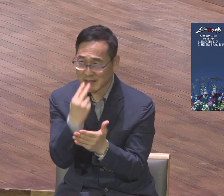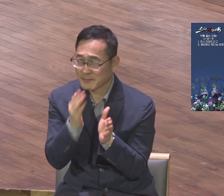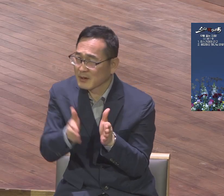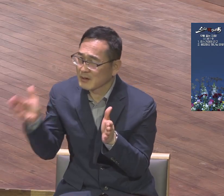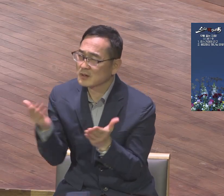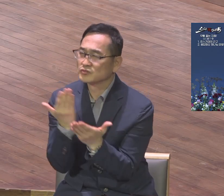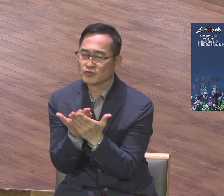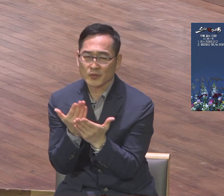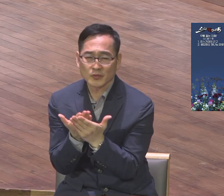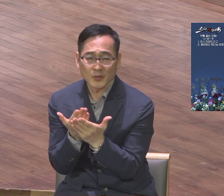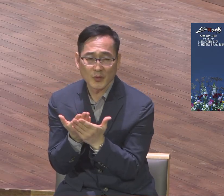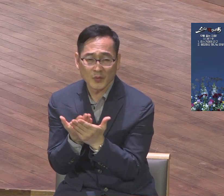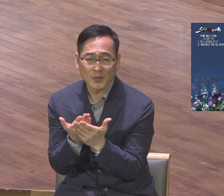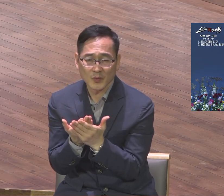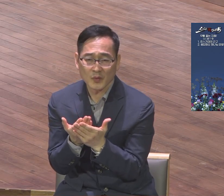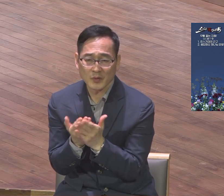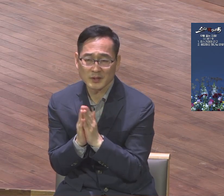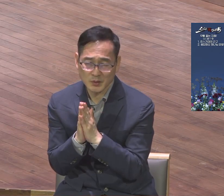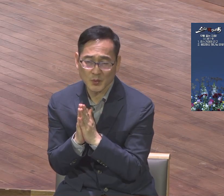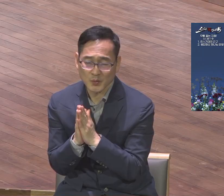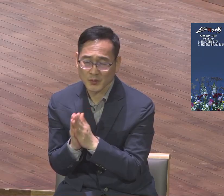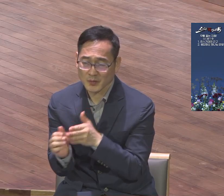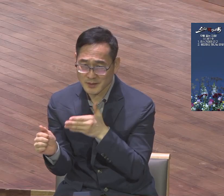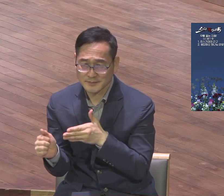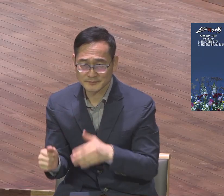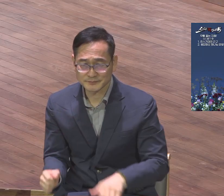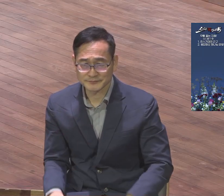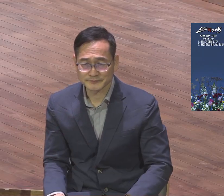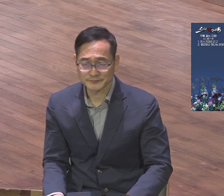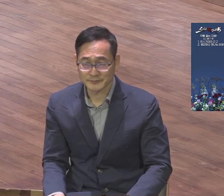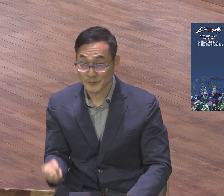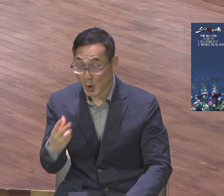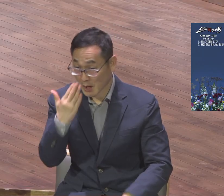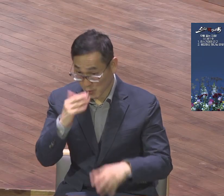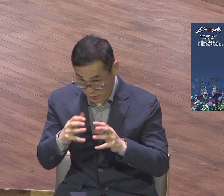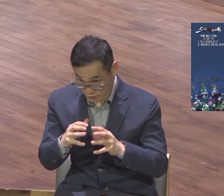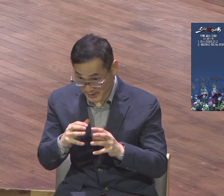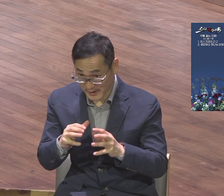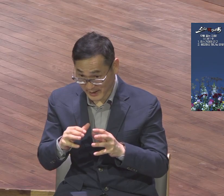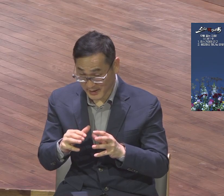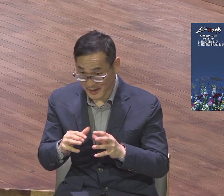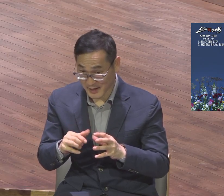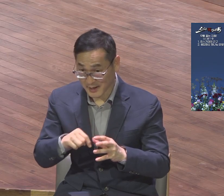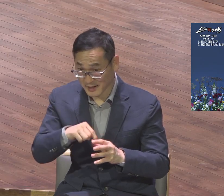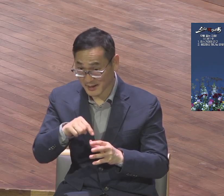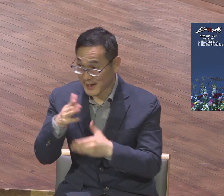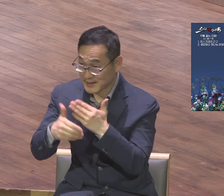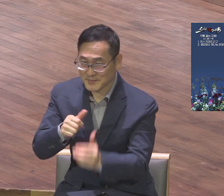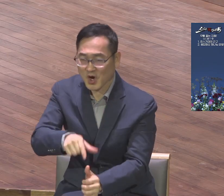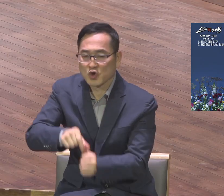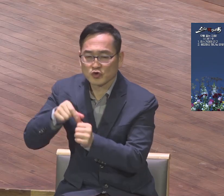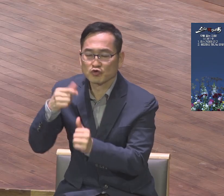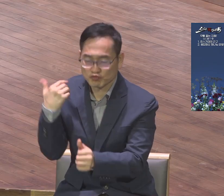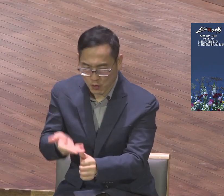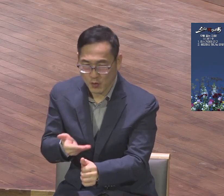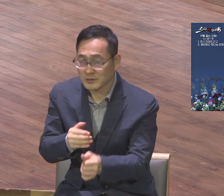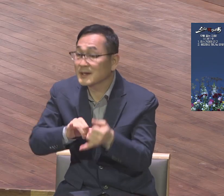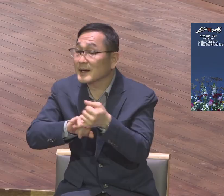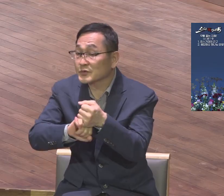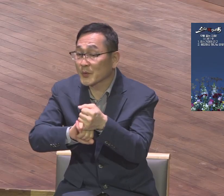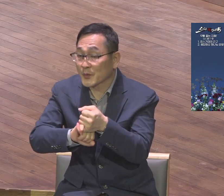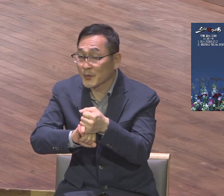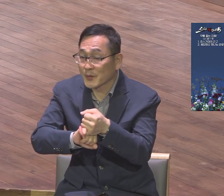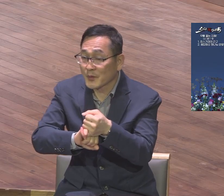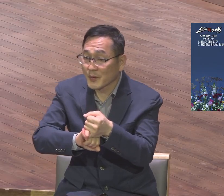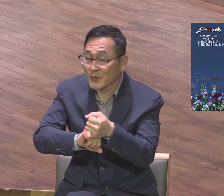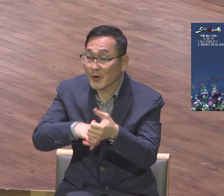더 나아가서 유다를 지금의 위기에서 건져주겠다고 약속했습니다. 여러분의 언약 잡고 기도하면요 하나님께서 응답해